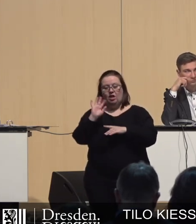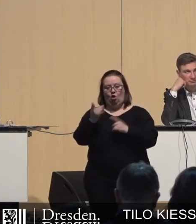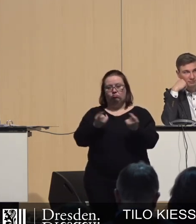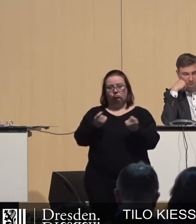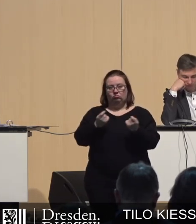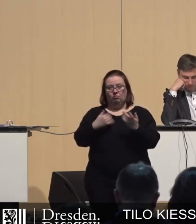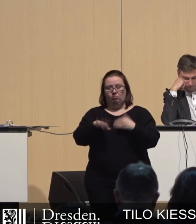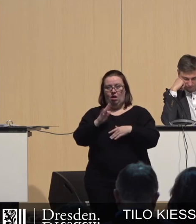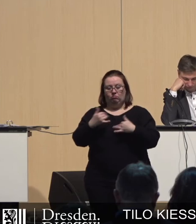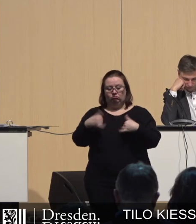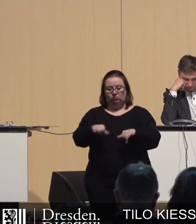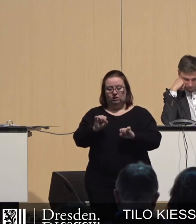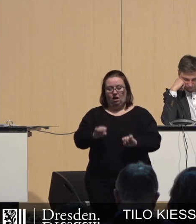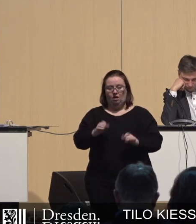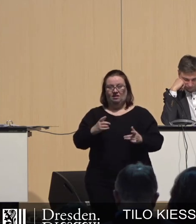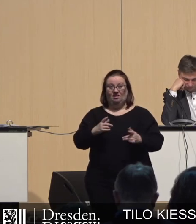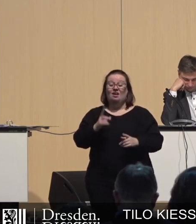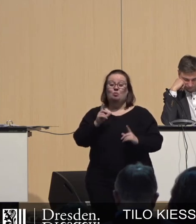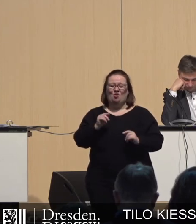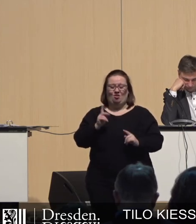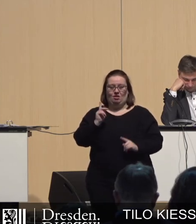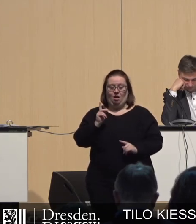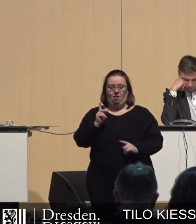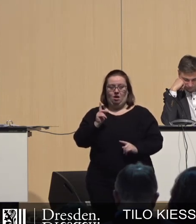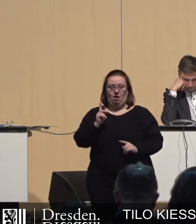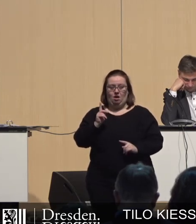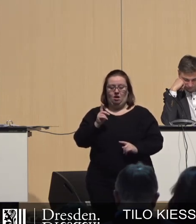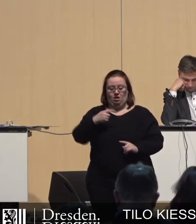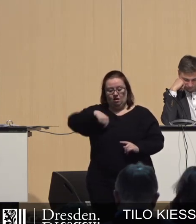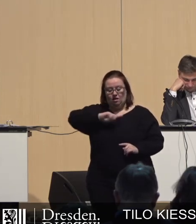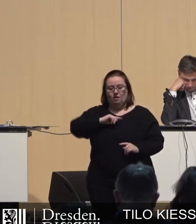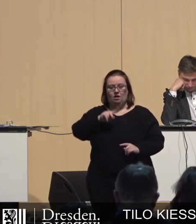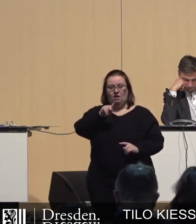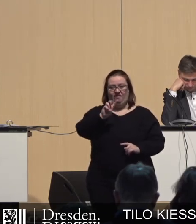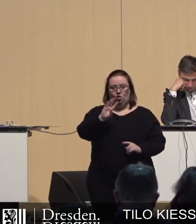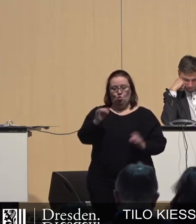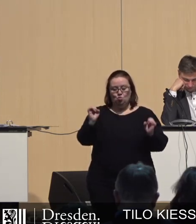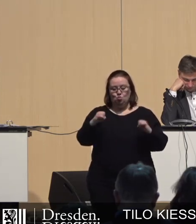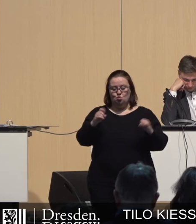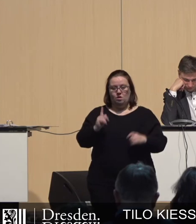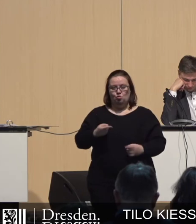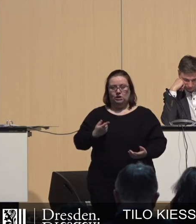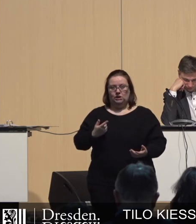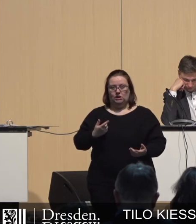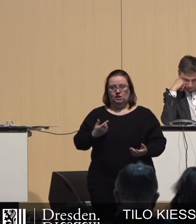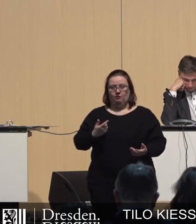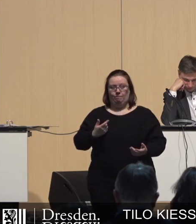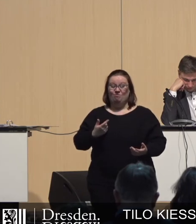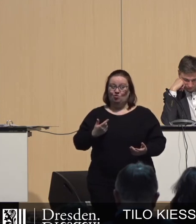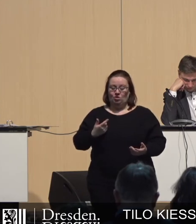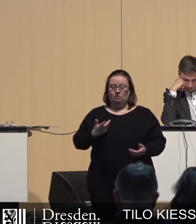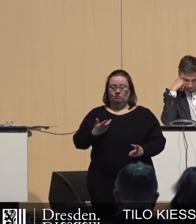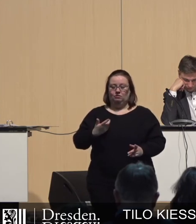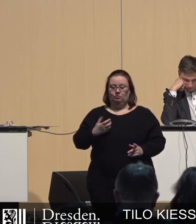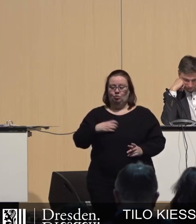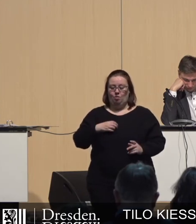auch deutlich bestimmen. Das setzt aber immer eine Einigung mit der KBO voraus. Und an dieser Stelle liegt der